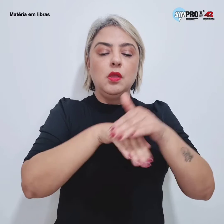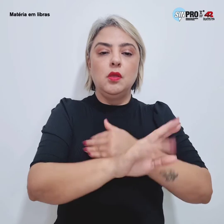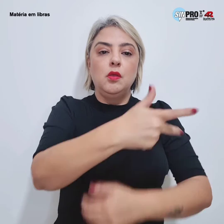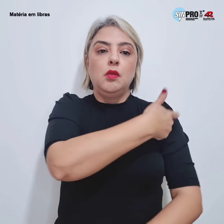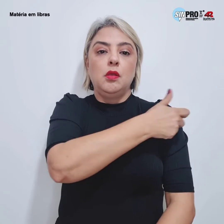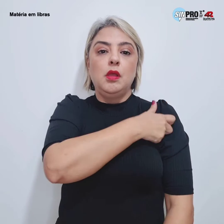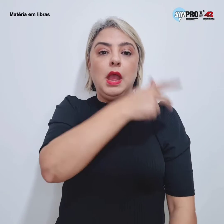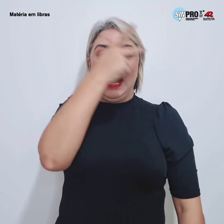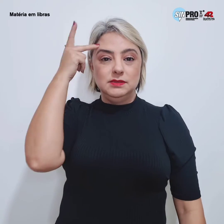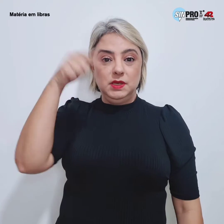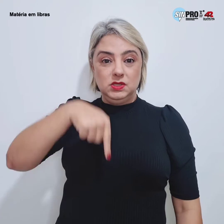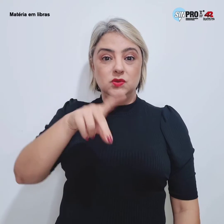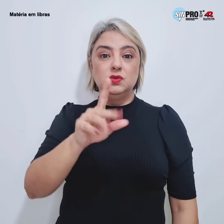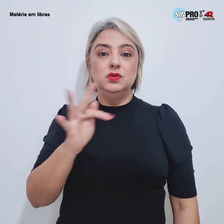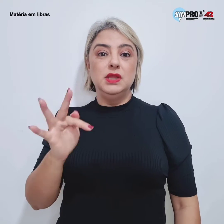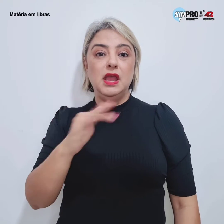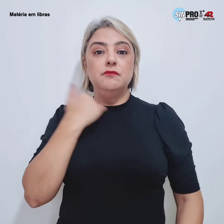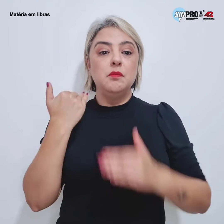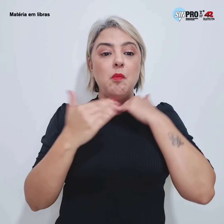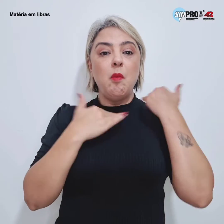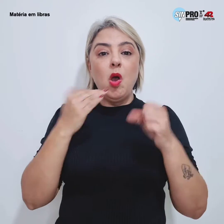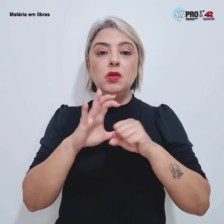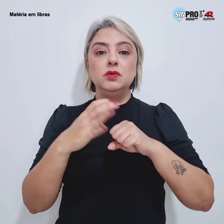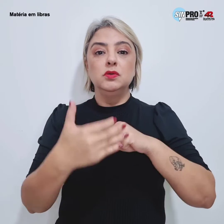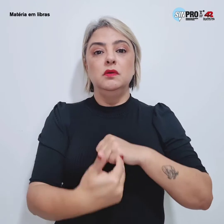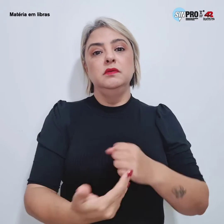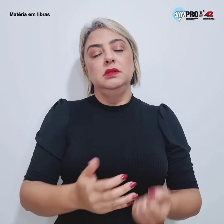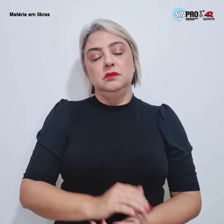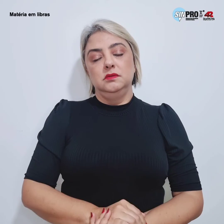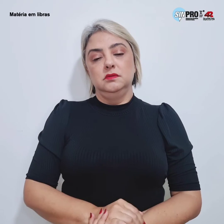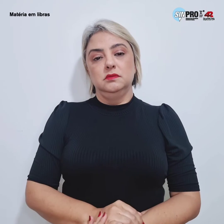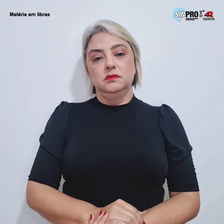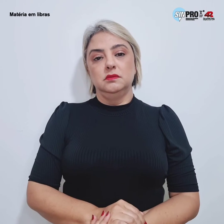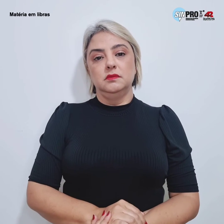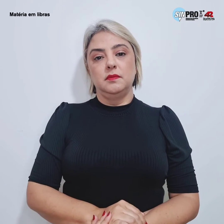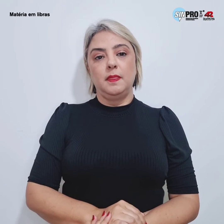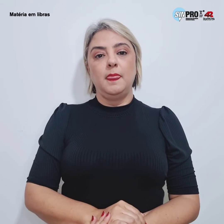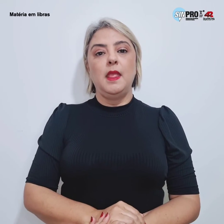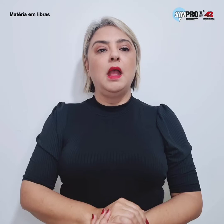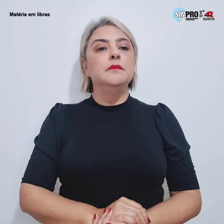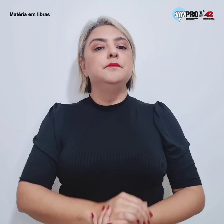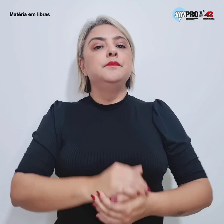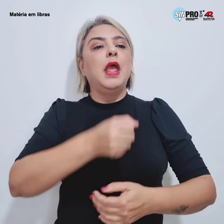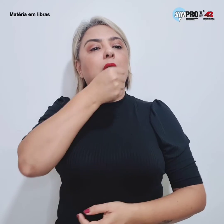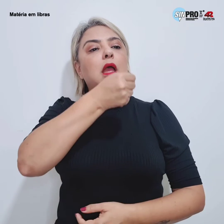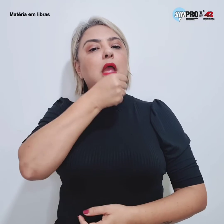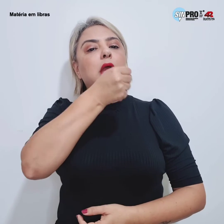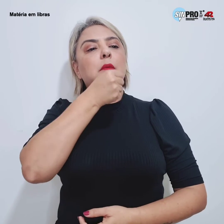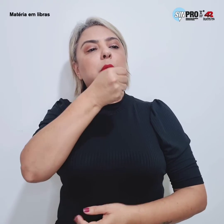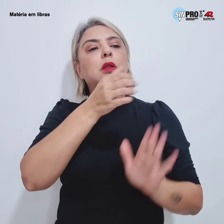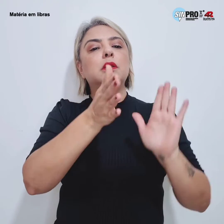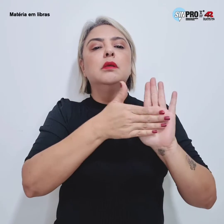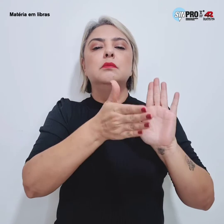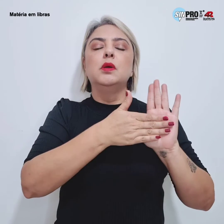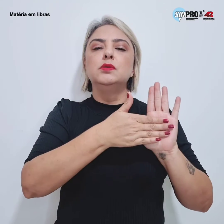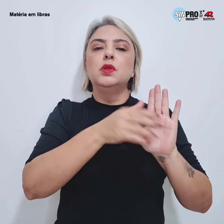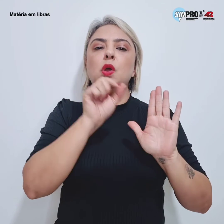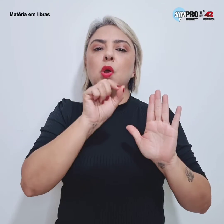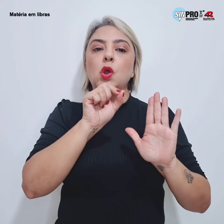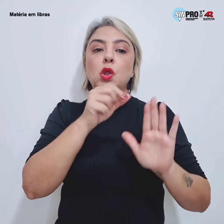estoca vacina, os brasilienses perdem a vida para a Covid-19. A reportagem mostrou